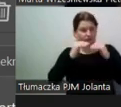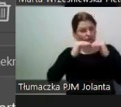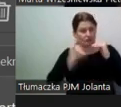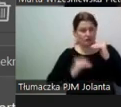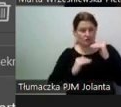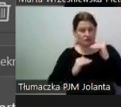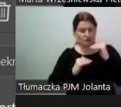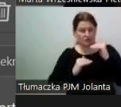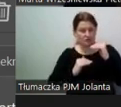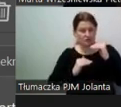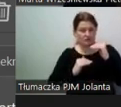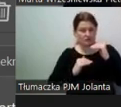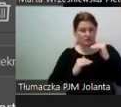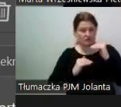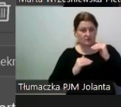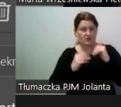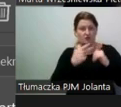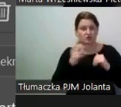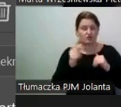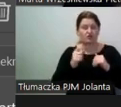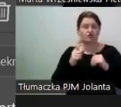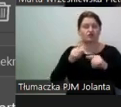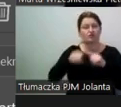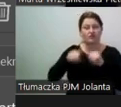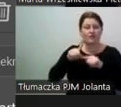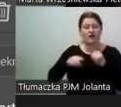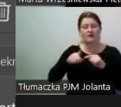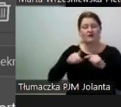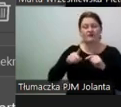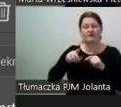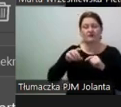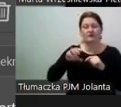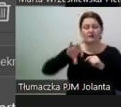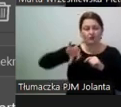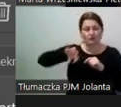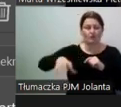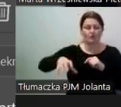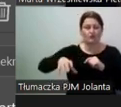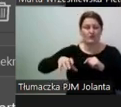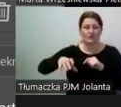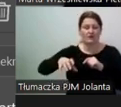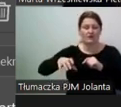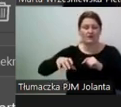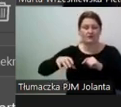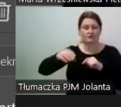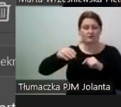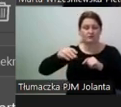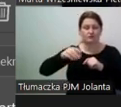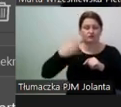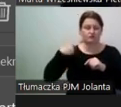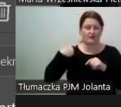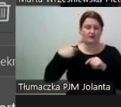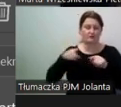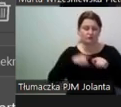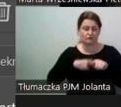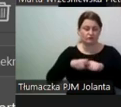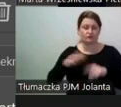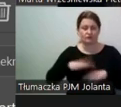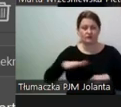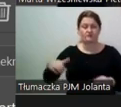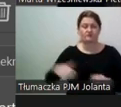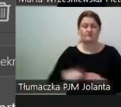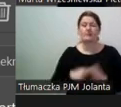jego wynik był niższy niż typowy w danej grupie badanej. A zatem to jest